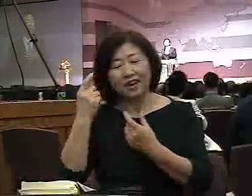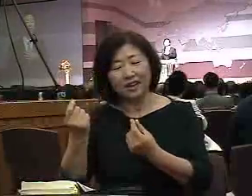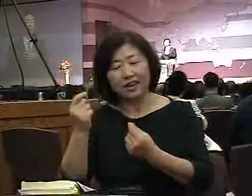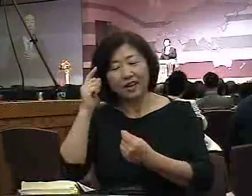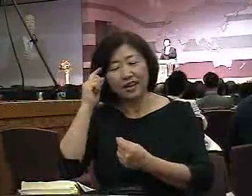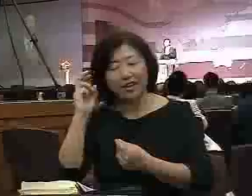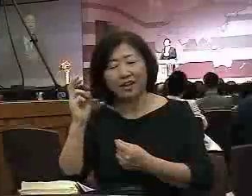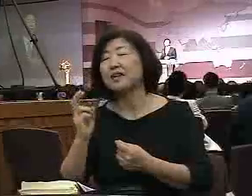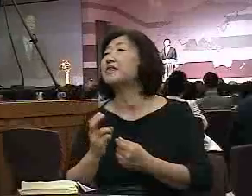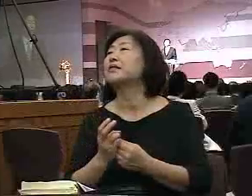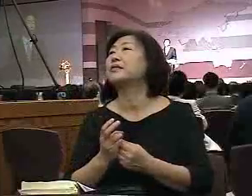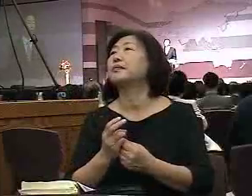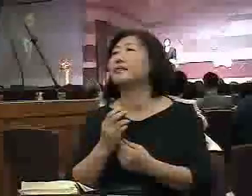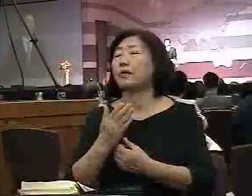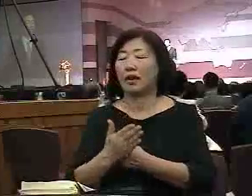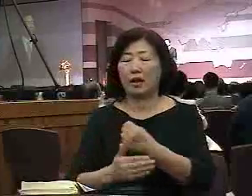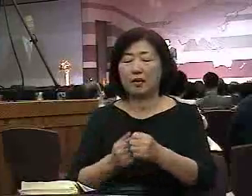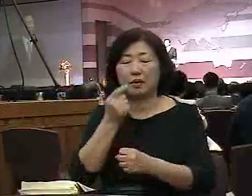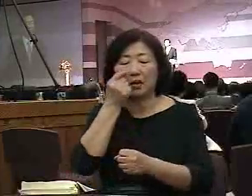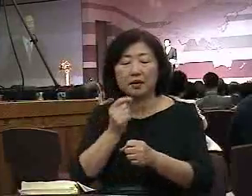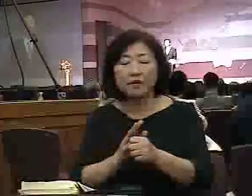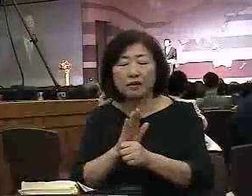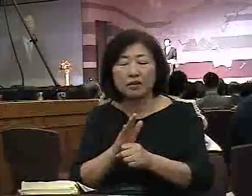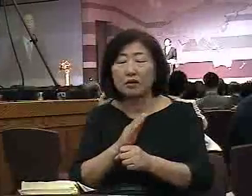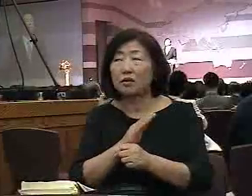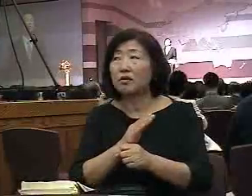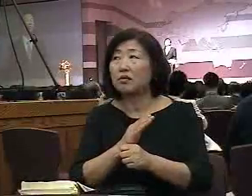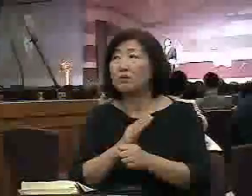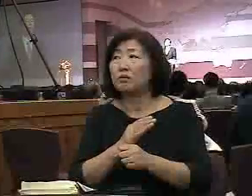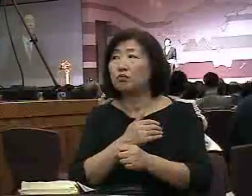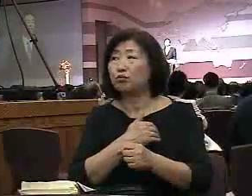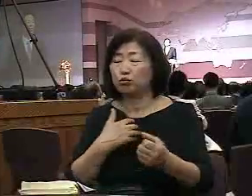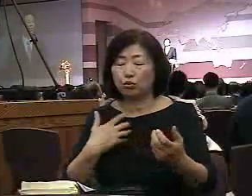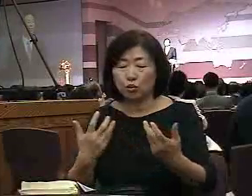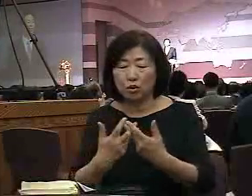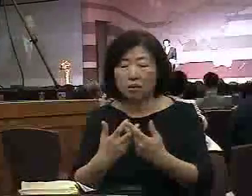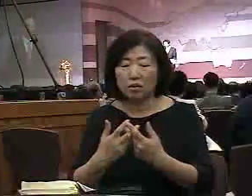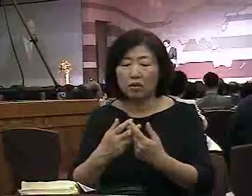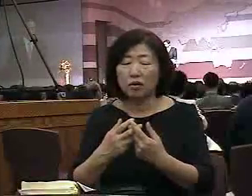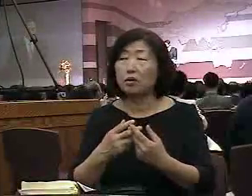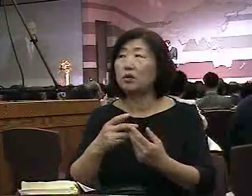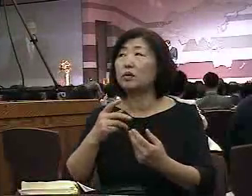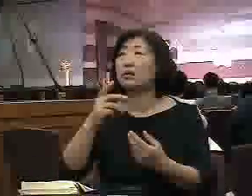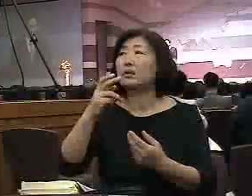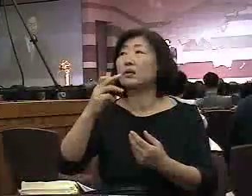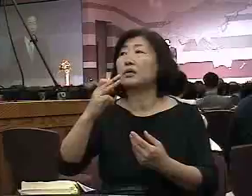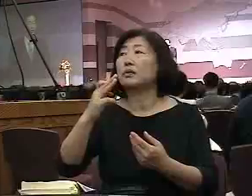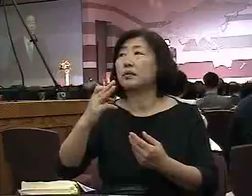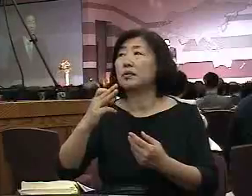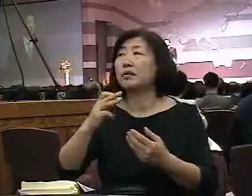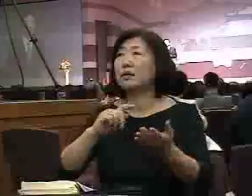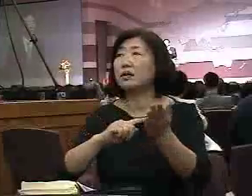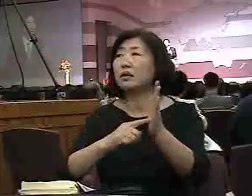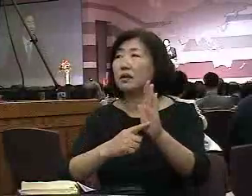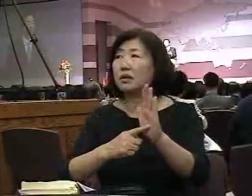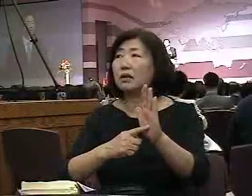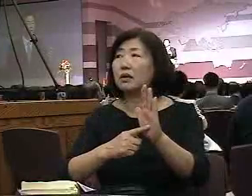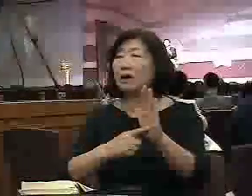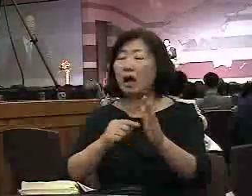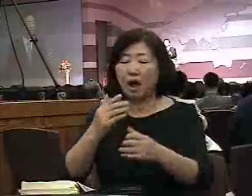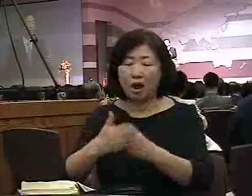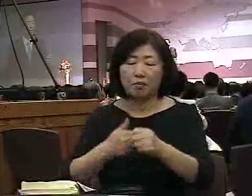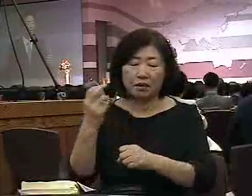우리 하나님은 인자와 긍휼이 풍성하신 하나님이에요. 13년 만에 나타나십니다. 나타나셔서 하나님